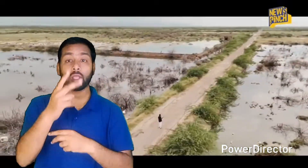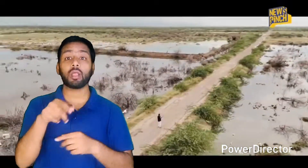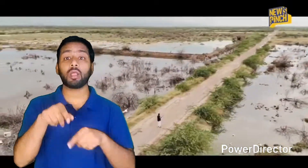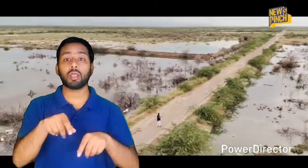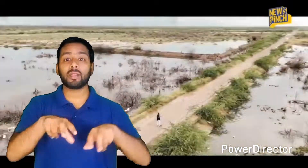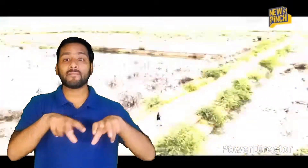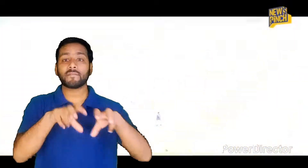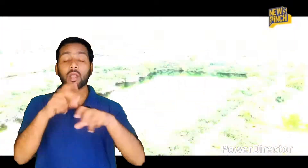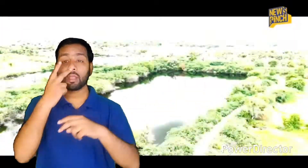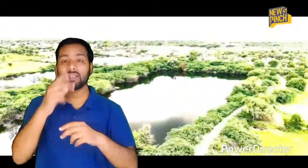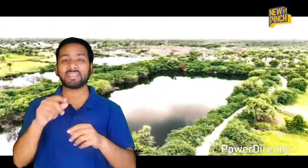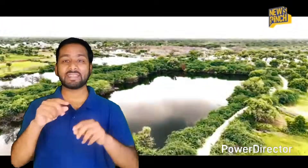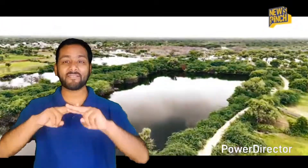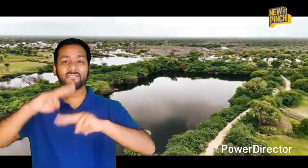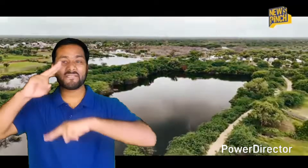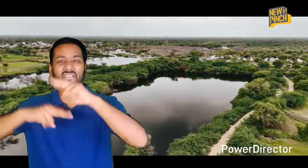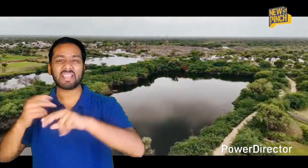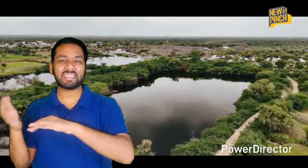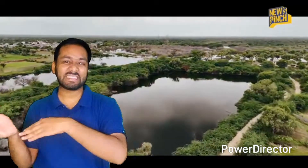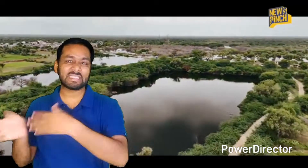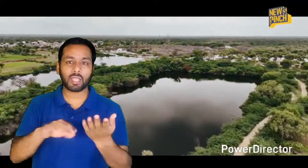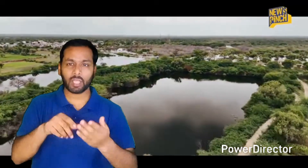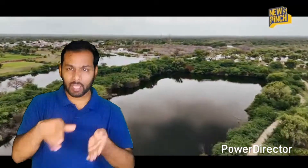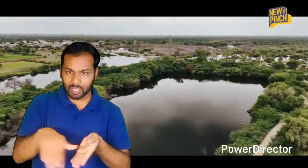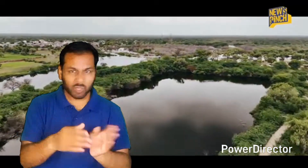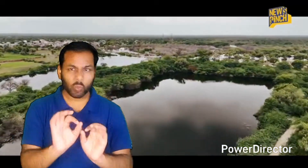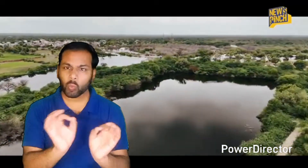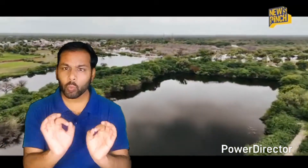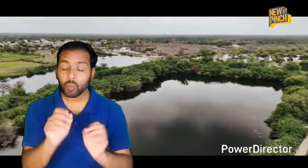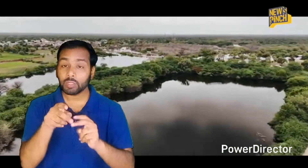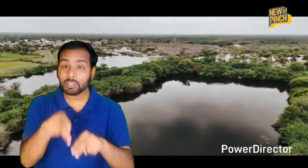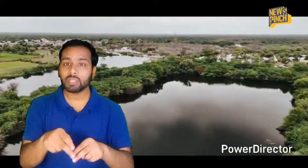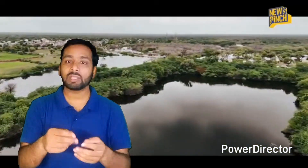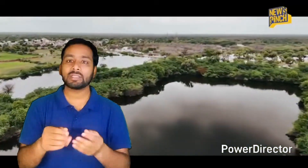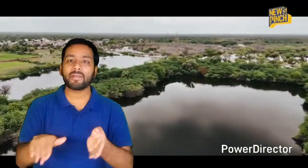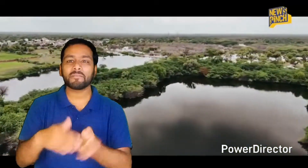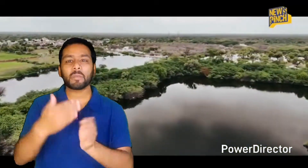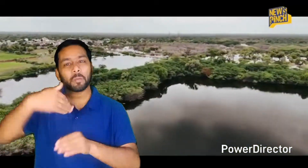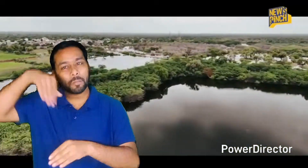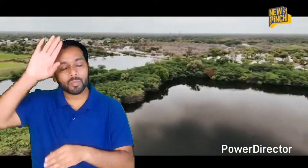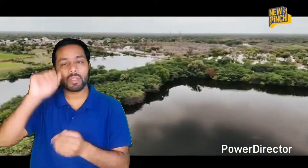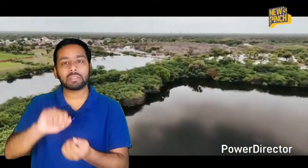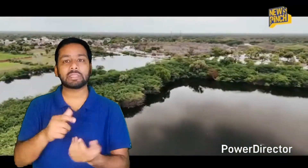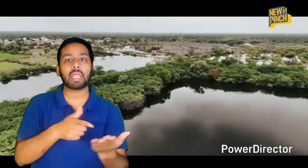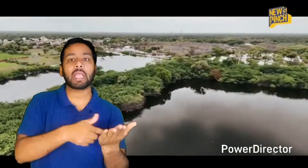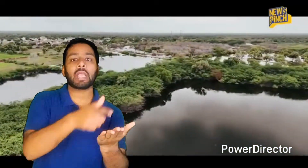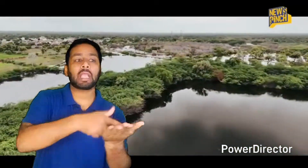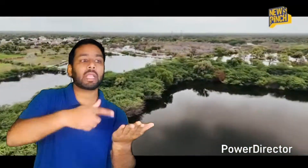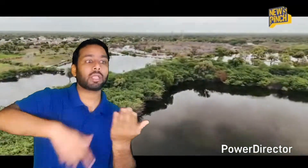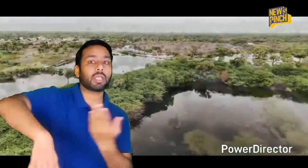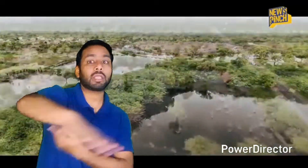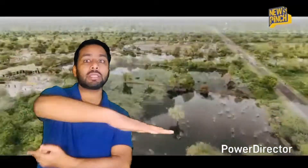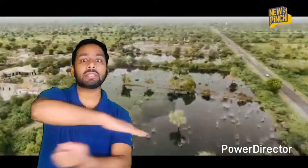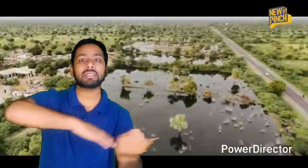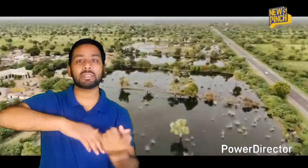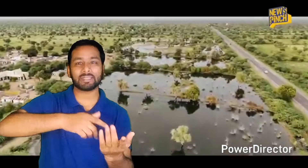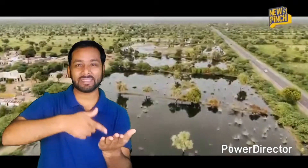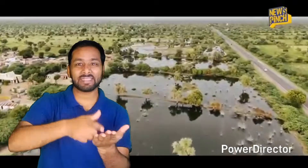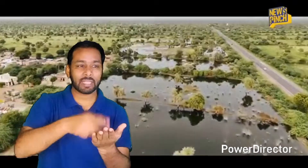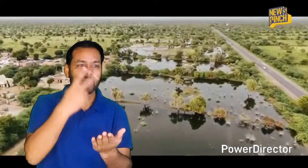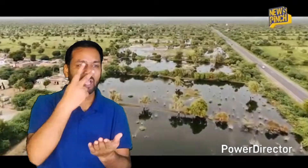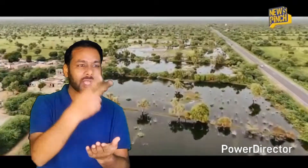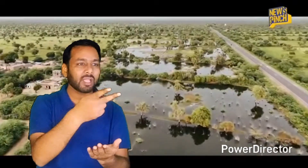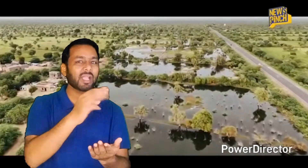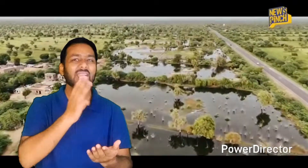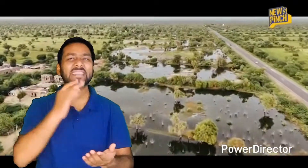की कोशिश करेंगे, ये पूरा इलाका इसी फैक्ट्रियों के गंदे पानी से भर गया है। ये कोई नदी नहीं है, ये लोगों के